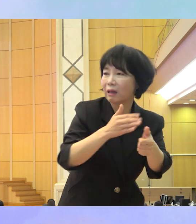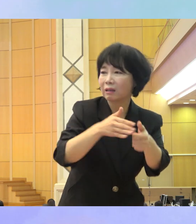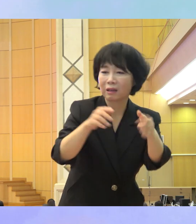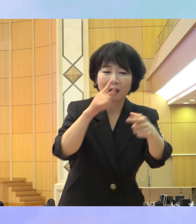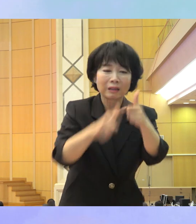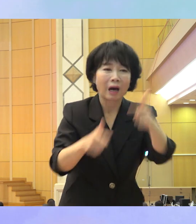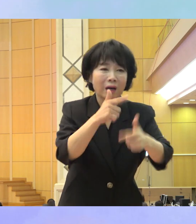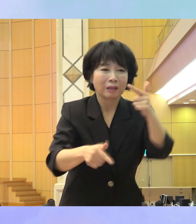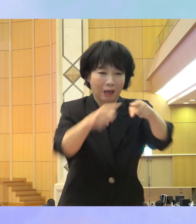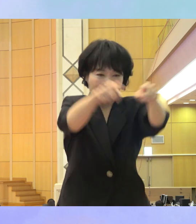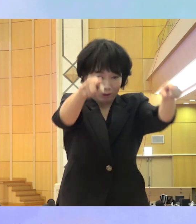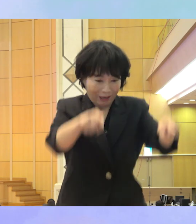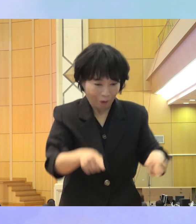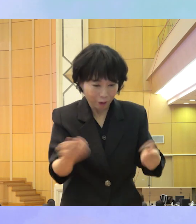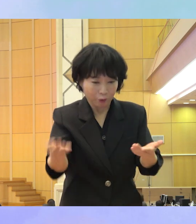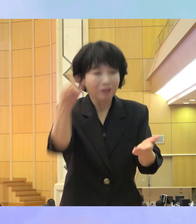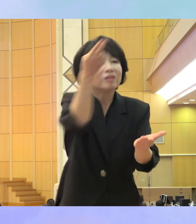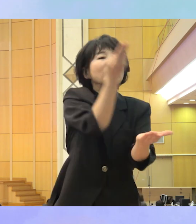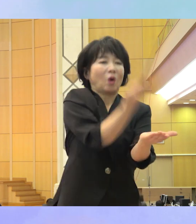아니